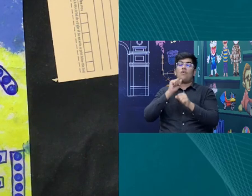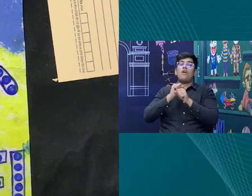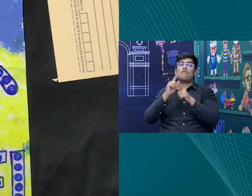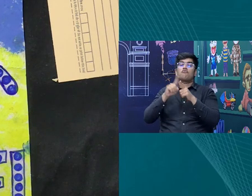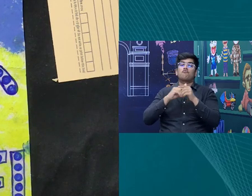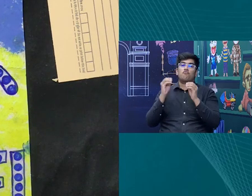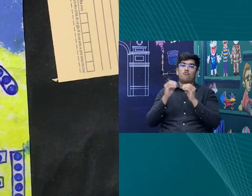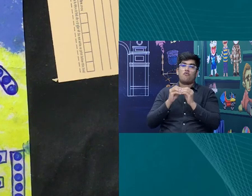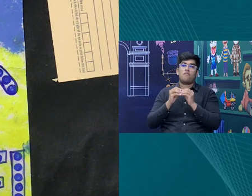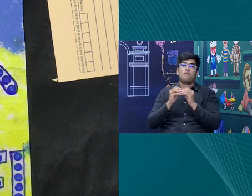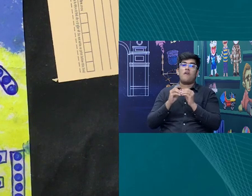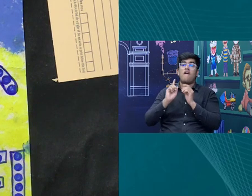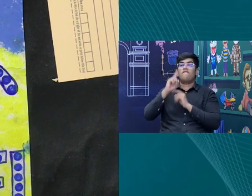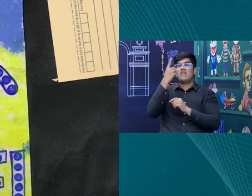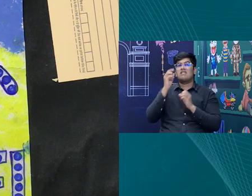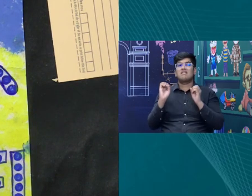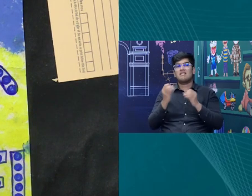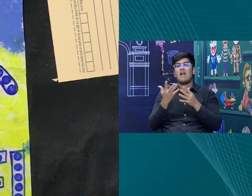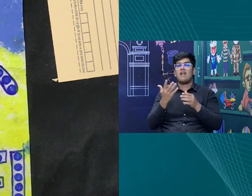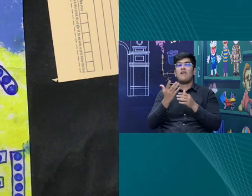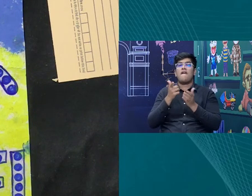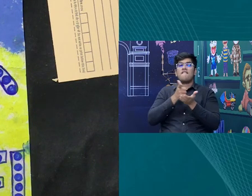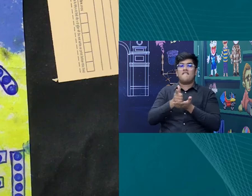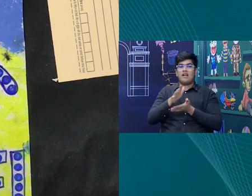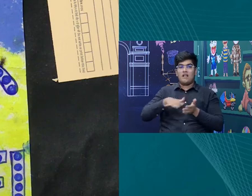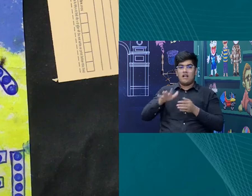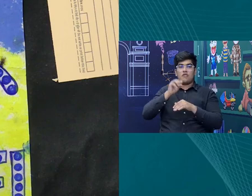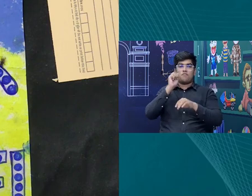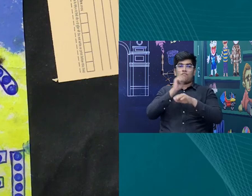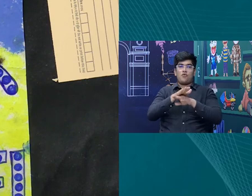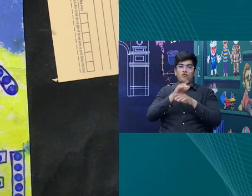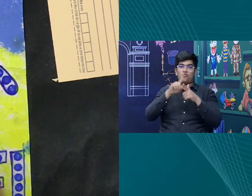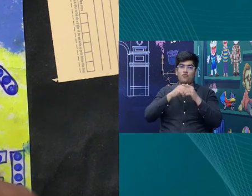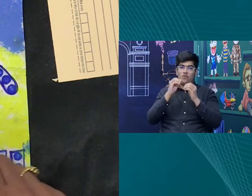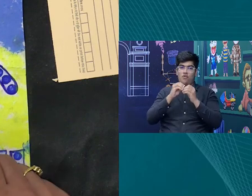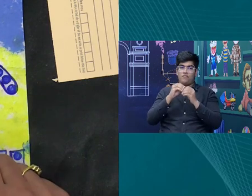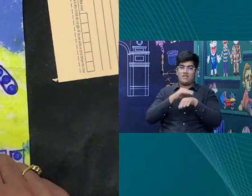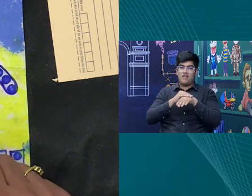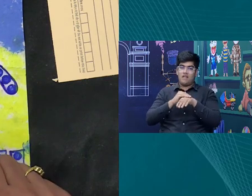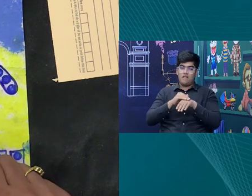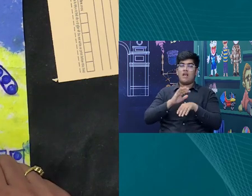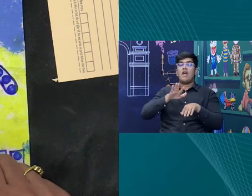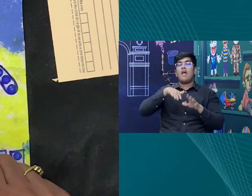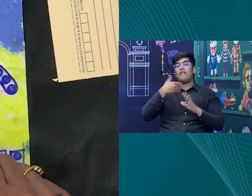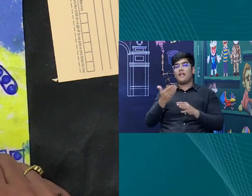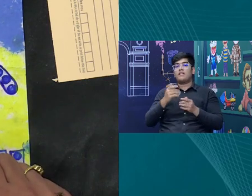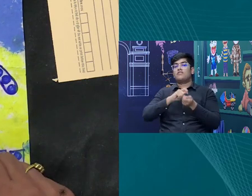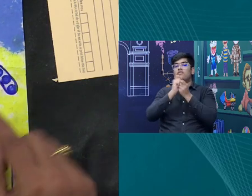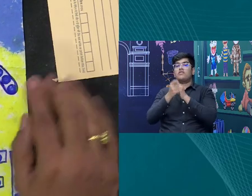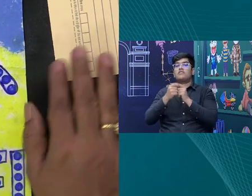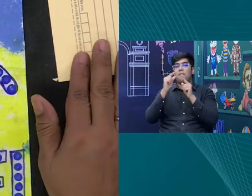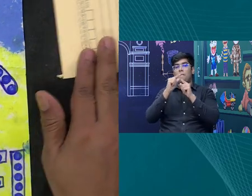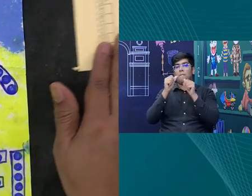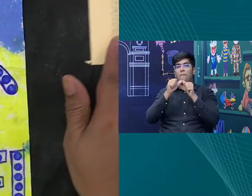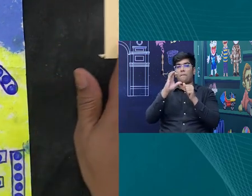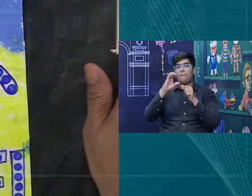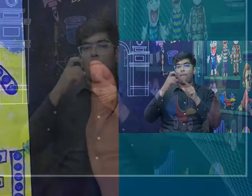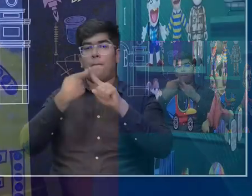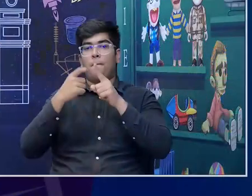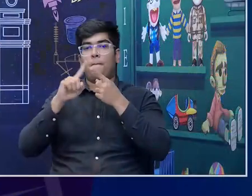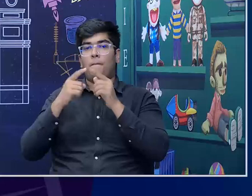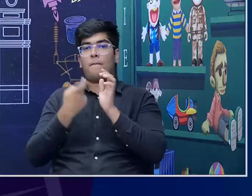पहले वो ग्रामिड डाक सेवक थे और अब वो पहकर हैं, जी, तो मैम पहले जो डाकिये की